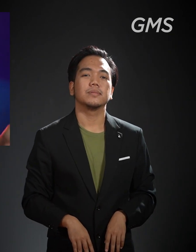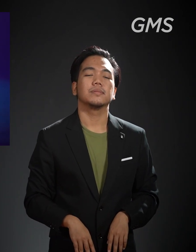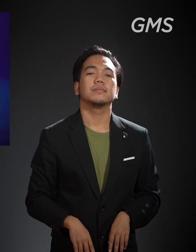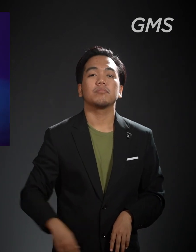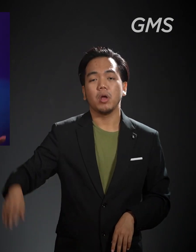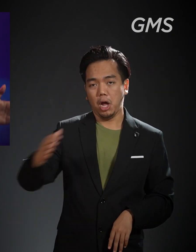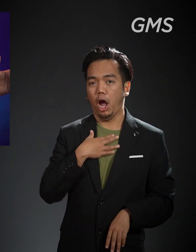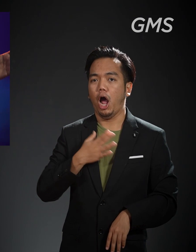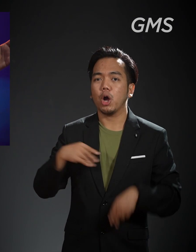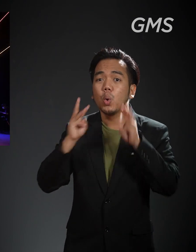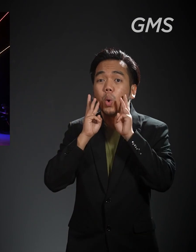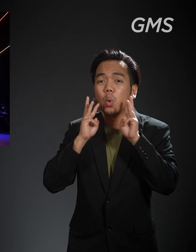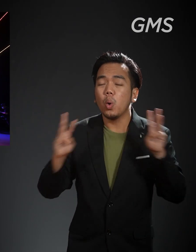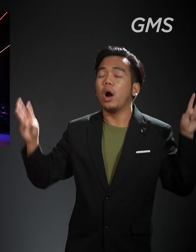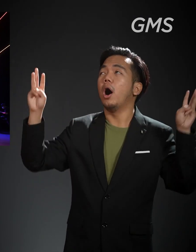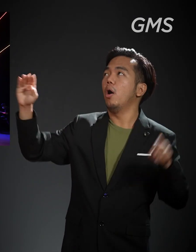akan